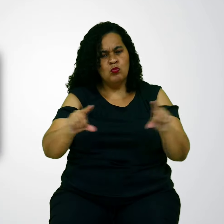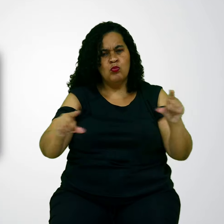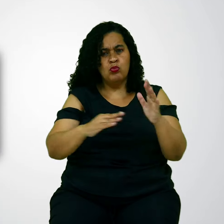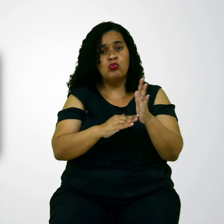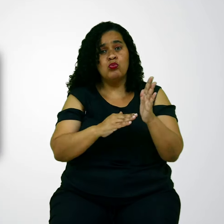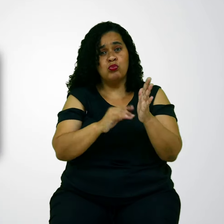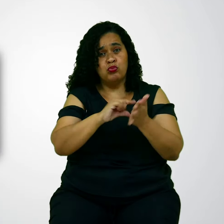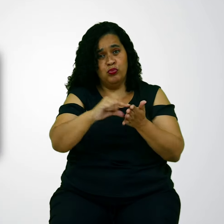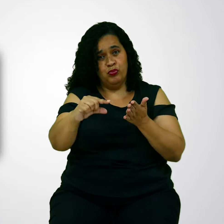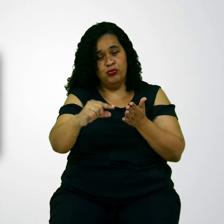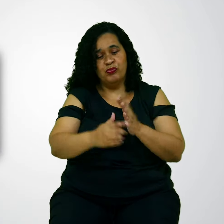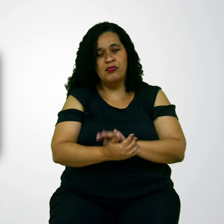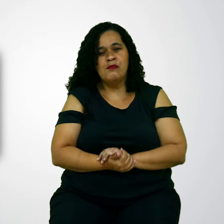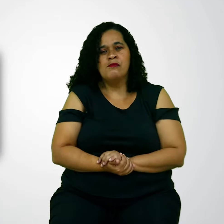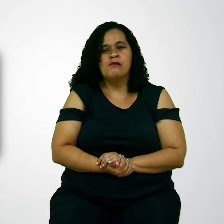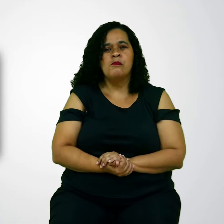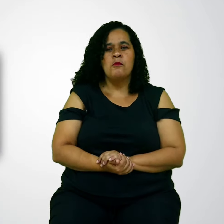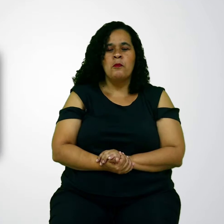olha: